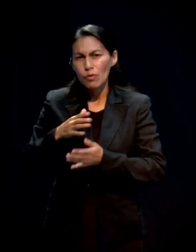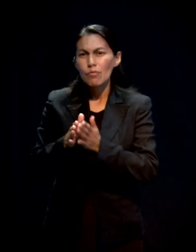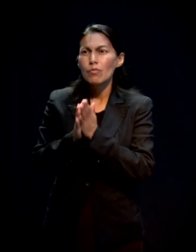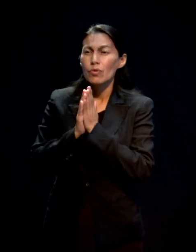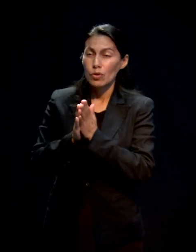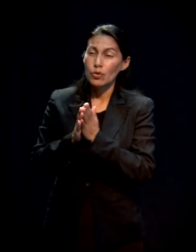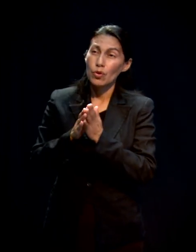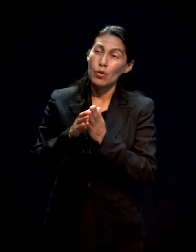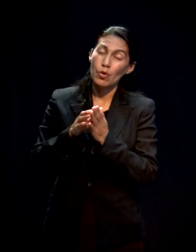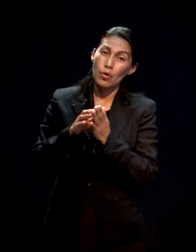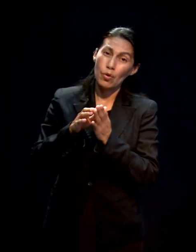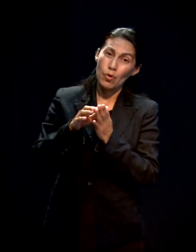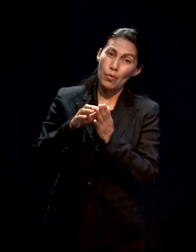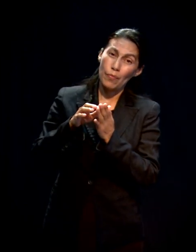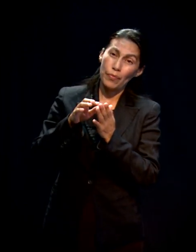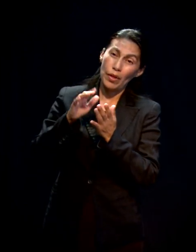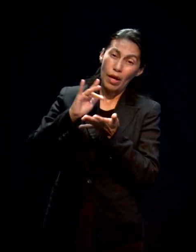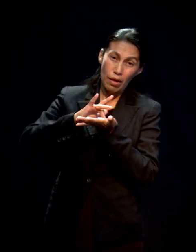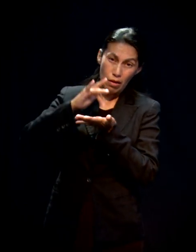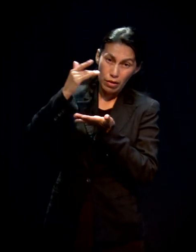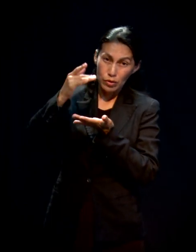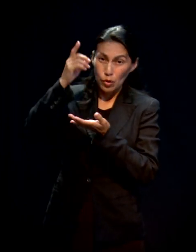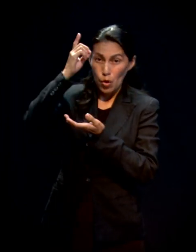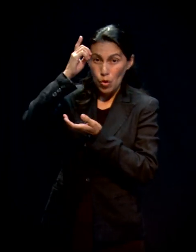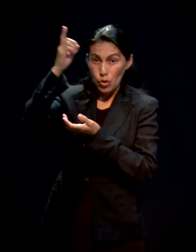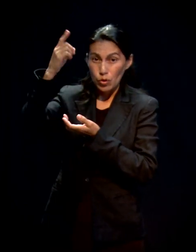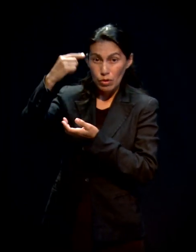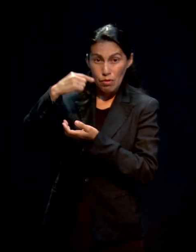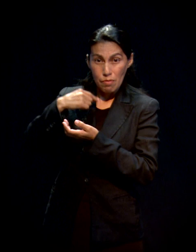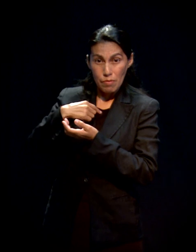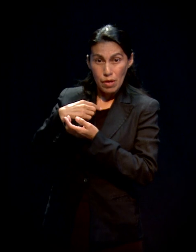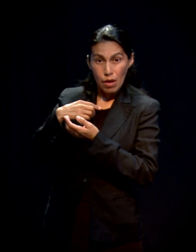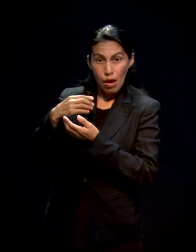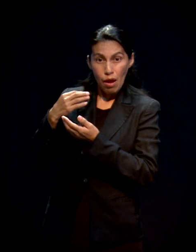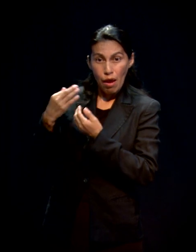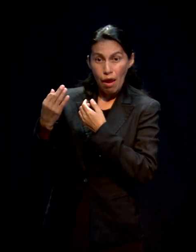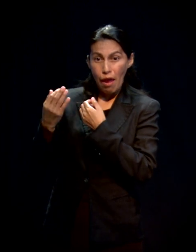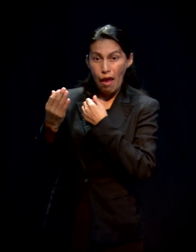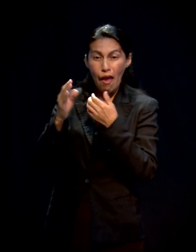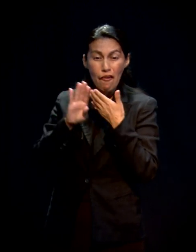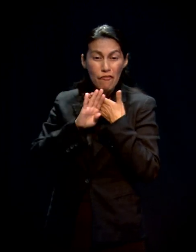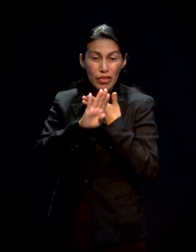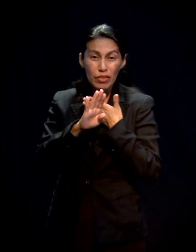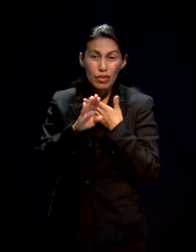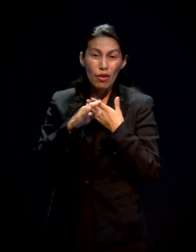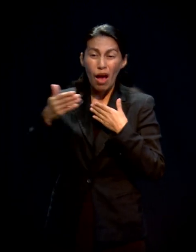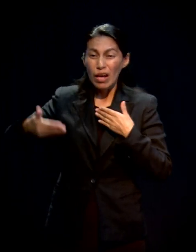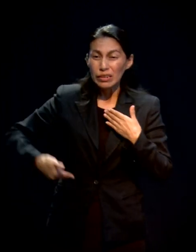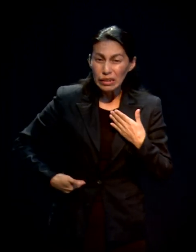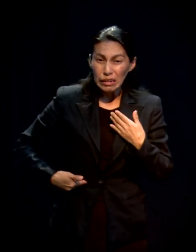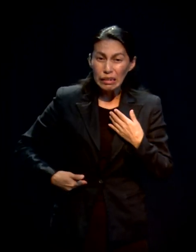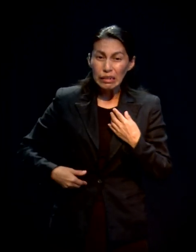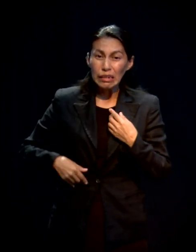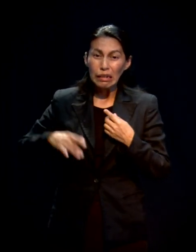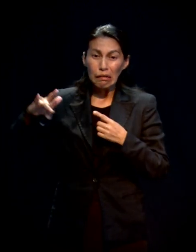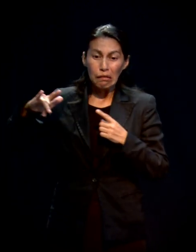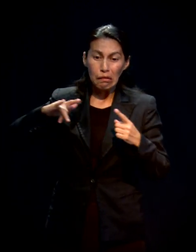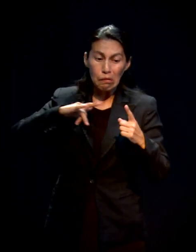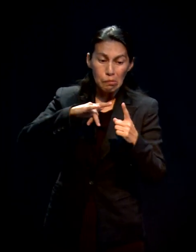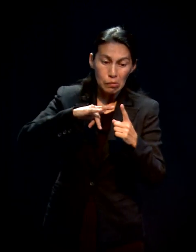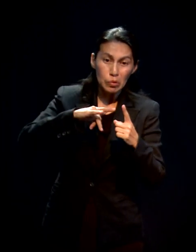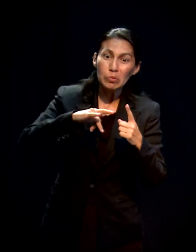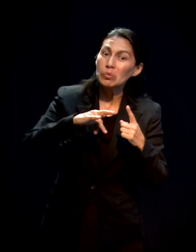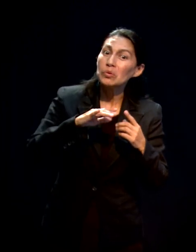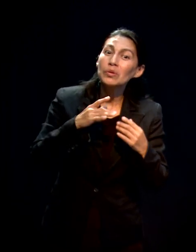a punto de que me atropellaran y gracias a dios me libró de un accidente también doy gracias por mi hijo y